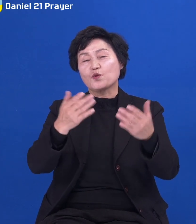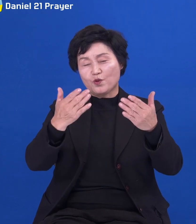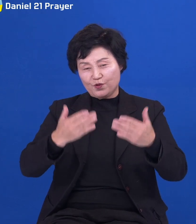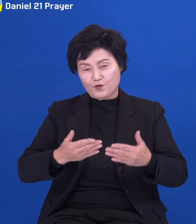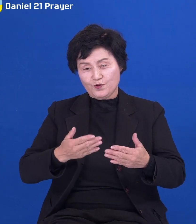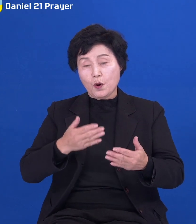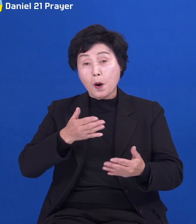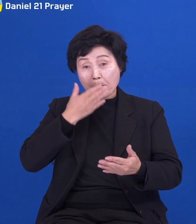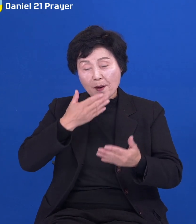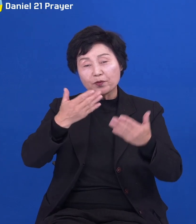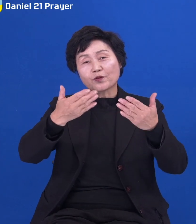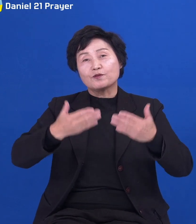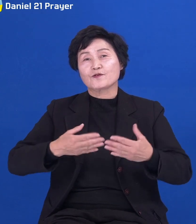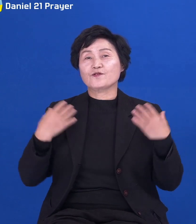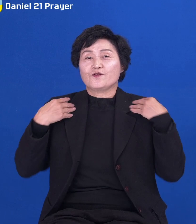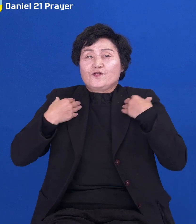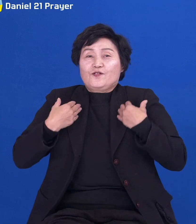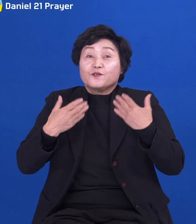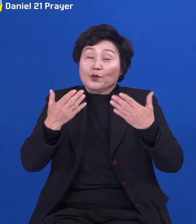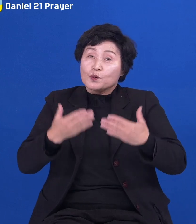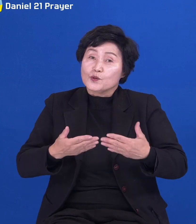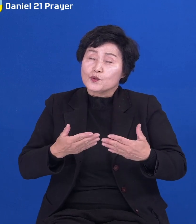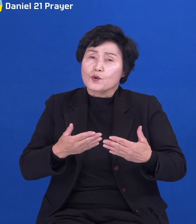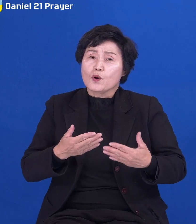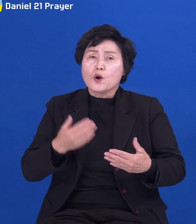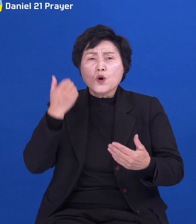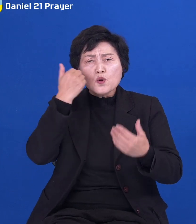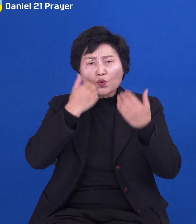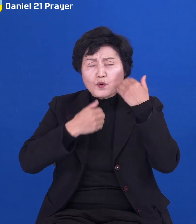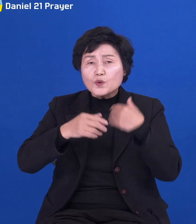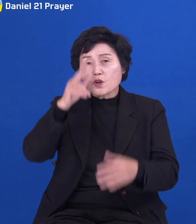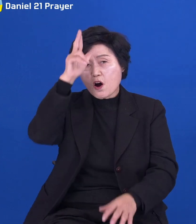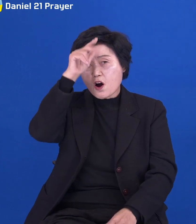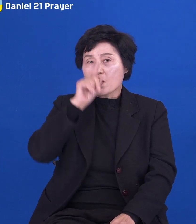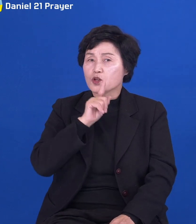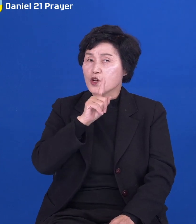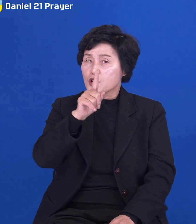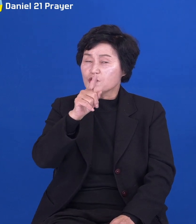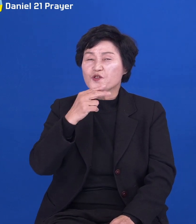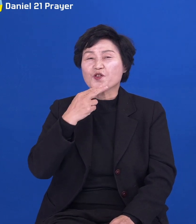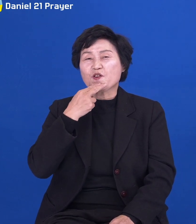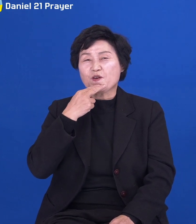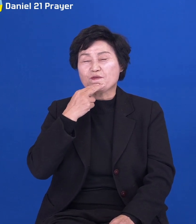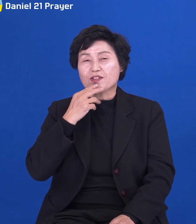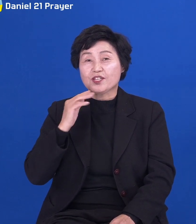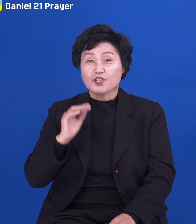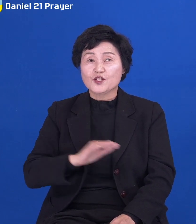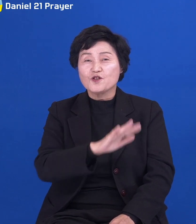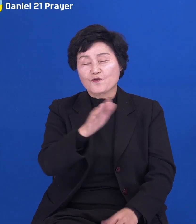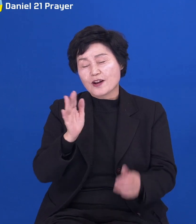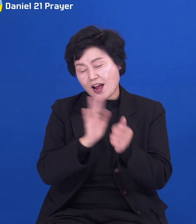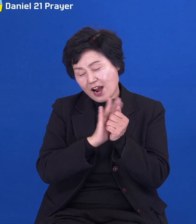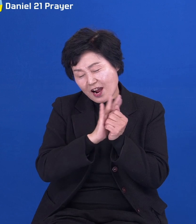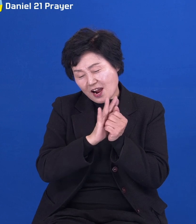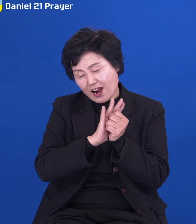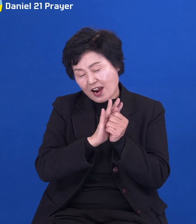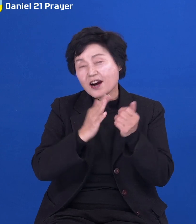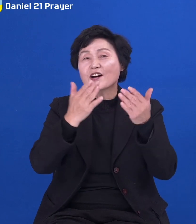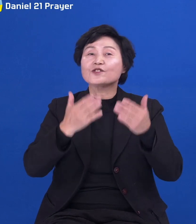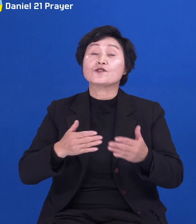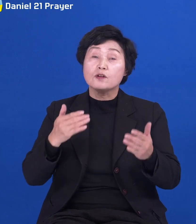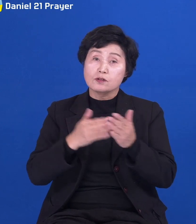입혀줬고 누구 하나 우리들을 경찰에 신고도 하지 않았어요. 참 고마운 분들이셨어요. 그렇게 시장 생활이 2달